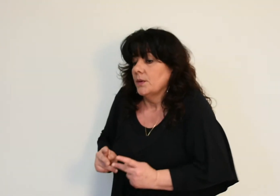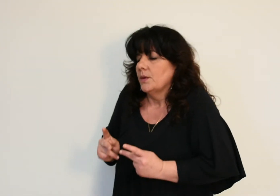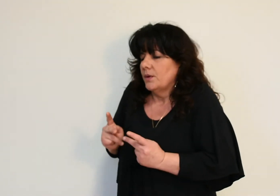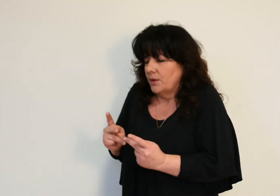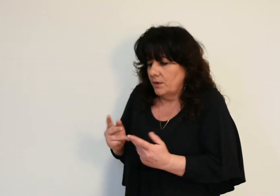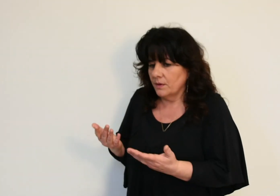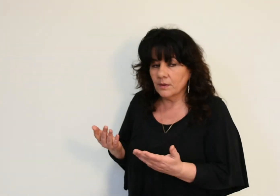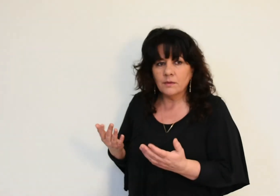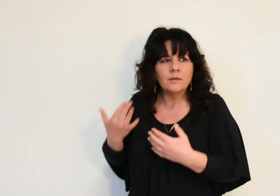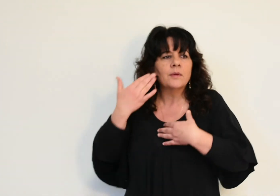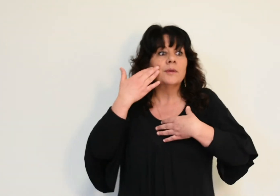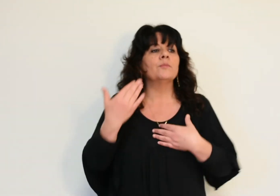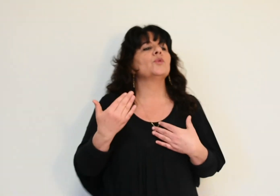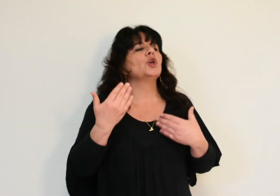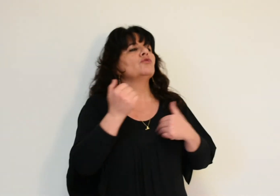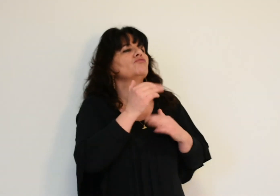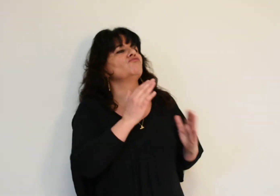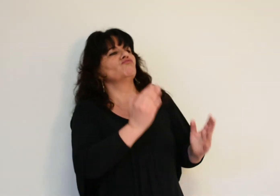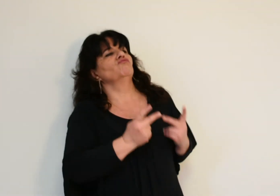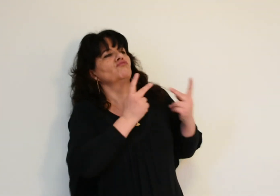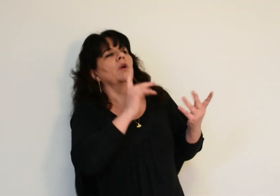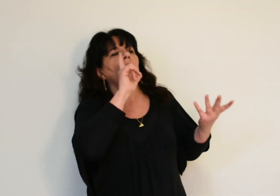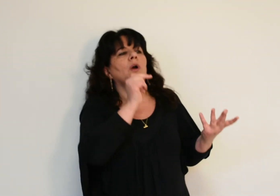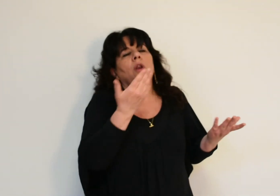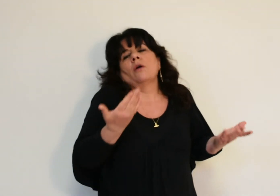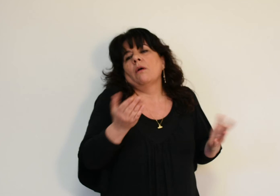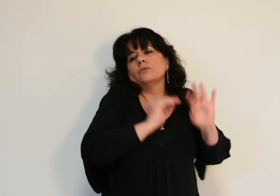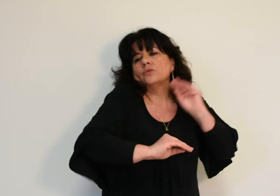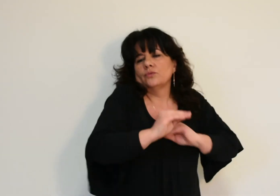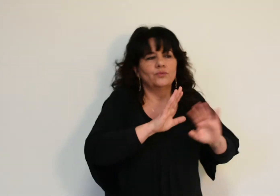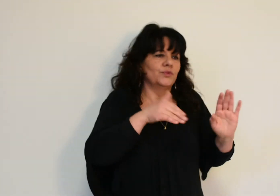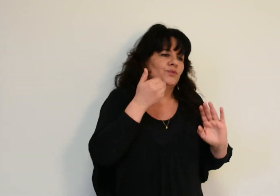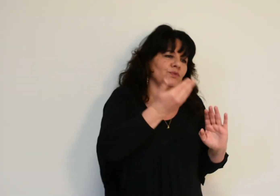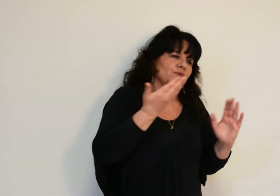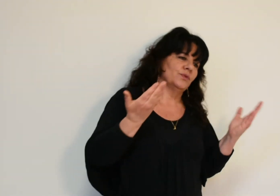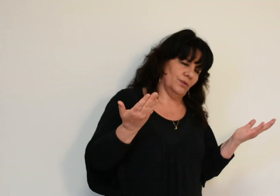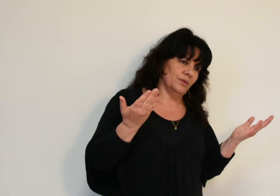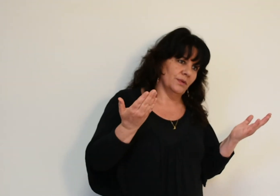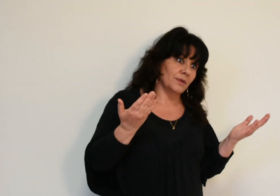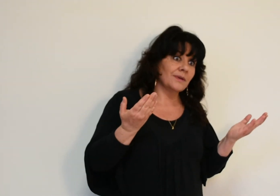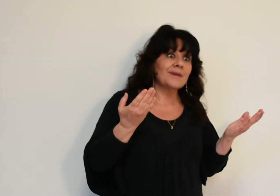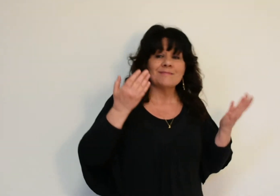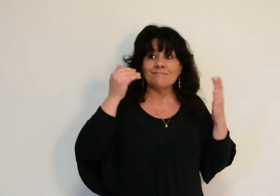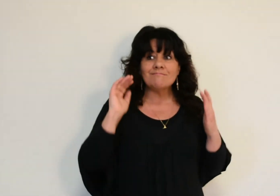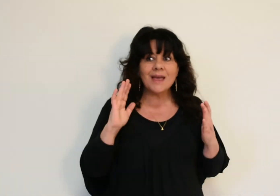Pour celles qui sont décentes, ce n'est pas nécessaire. Mais en organisant le